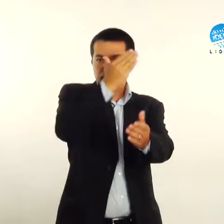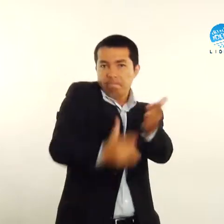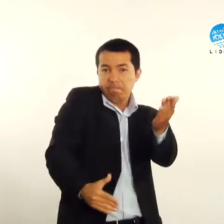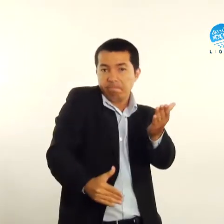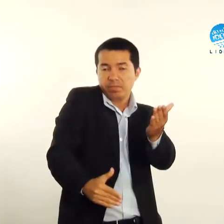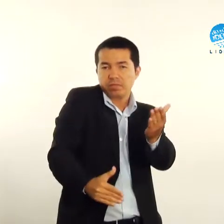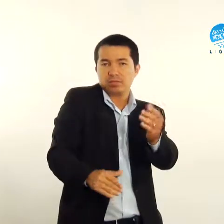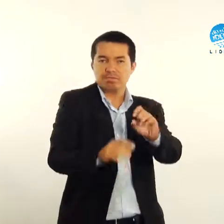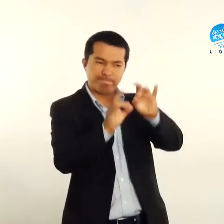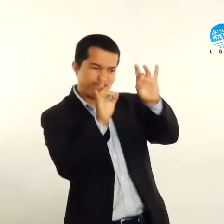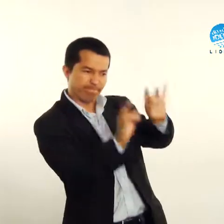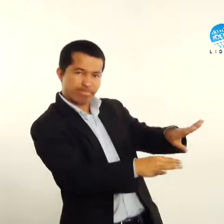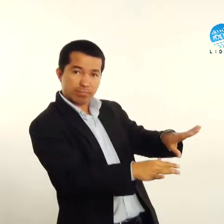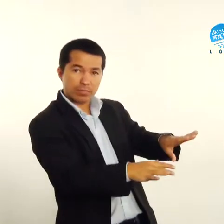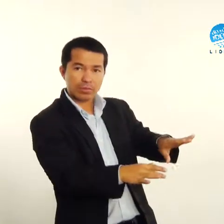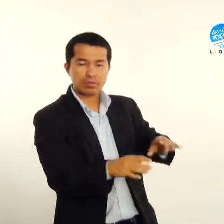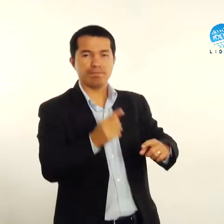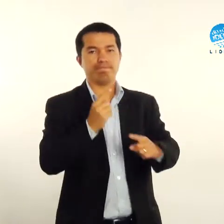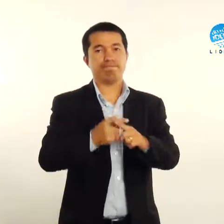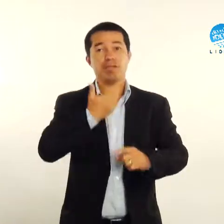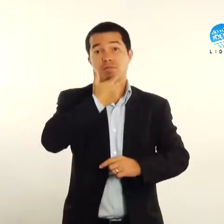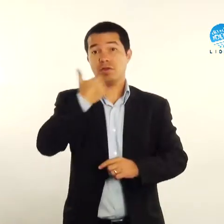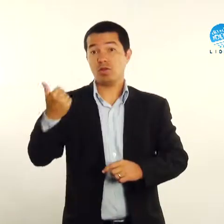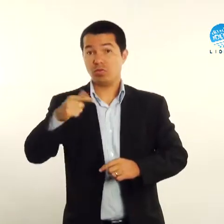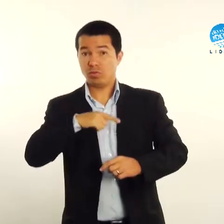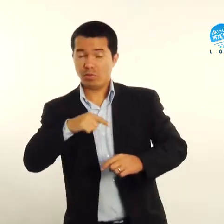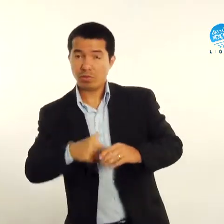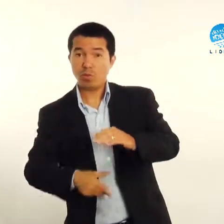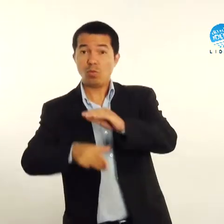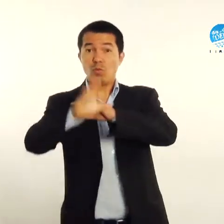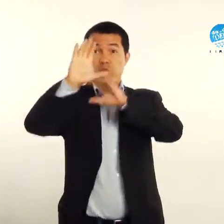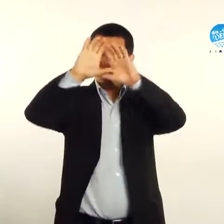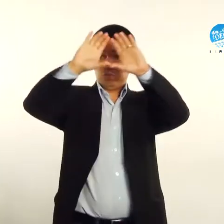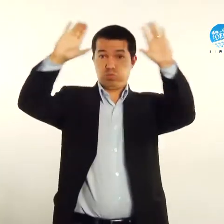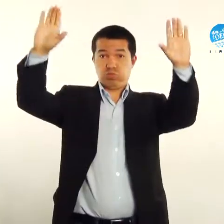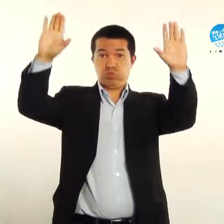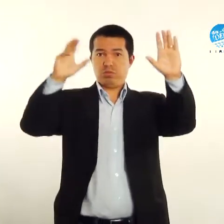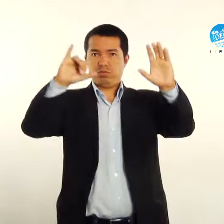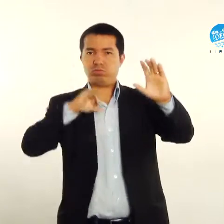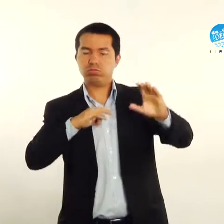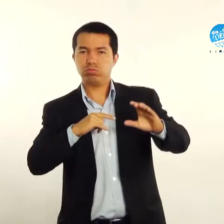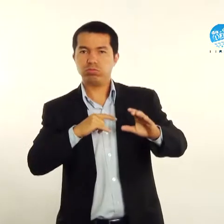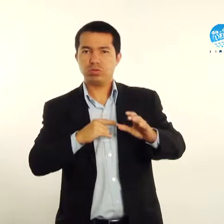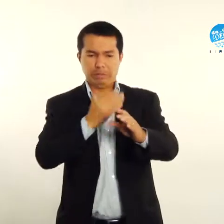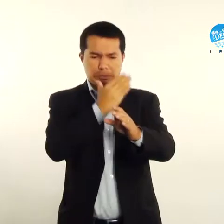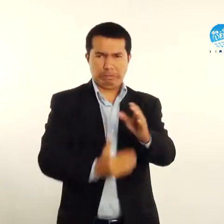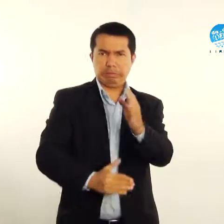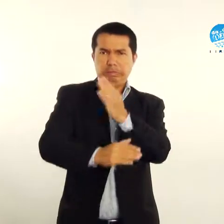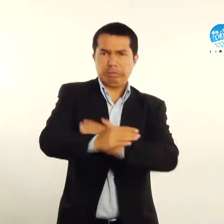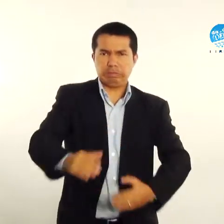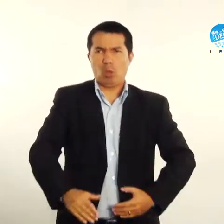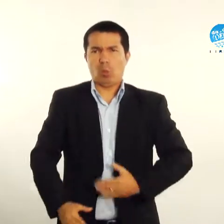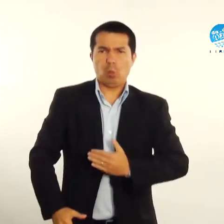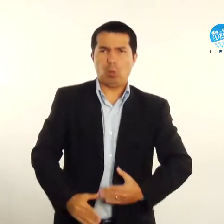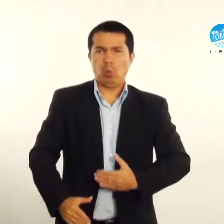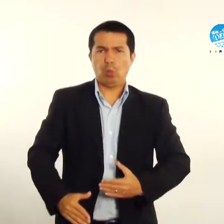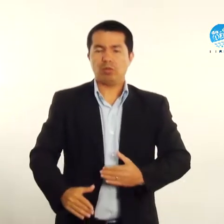vida mutilado ou aleijado do que, tendo as duas mãos ou os dois pés, ser lançado no